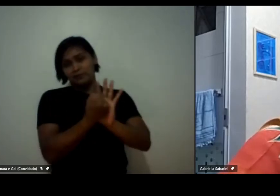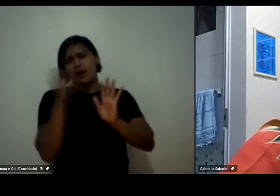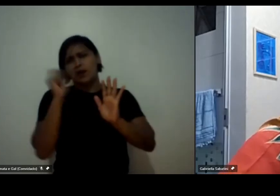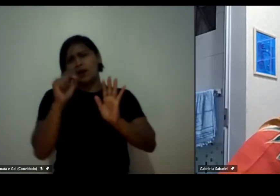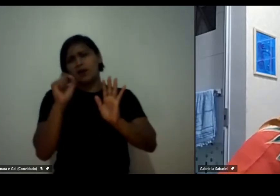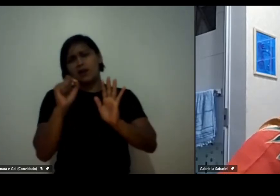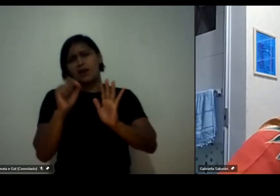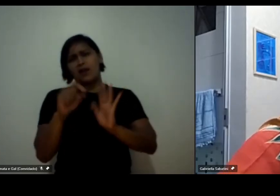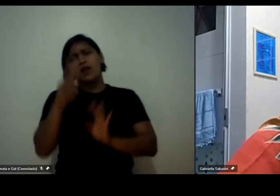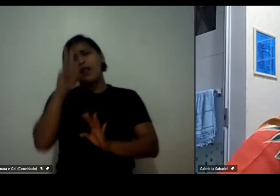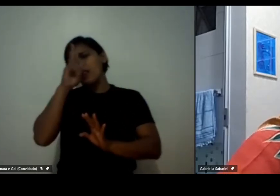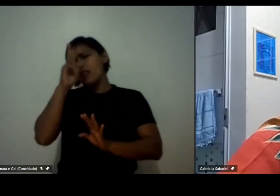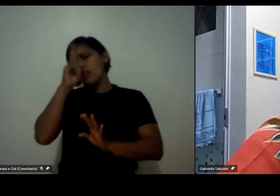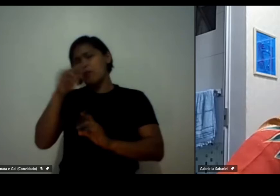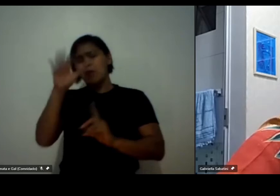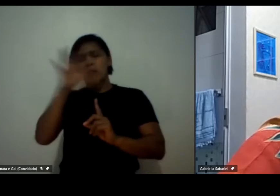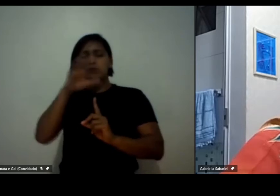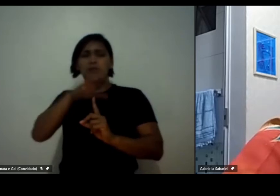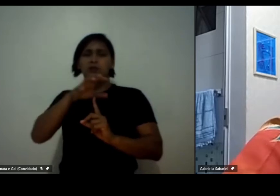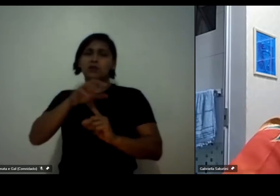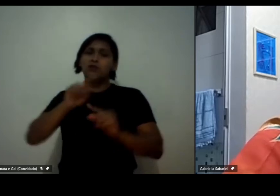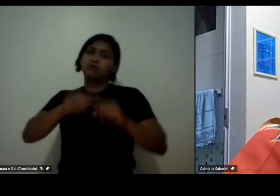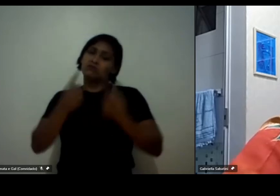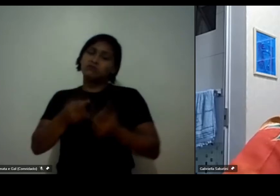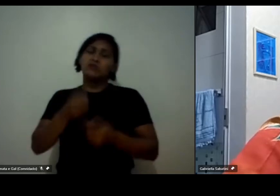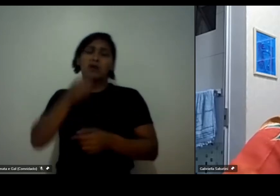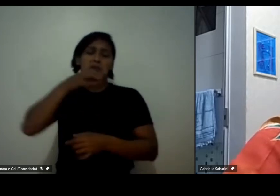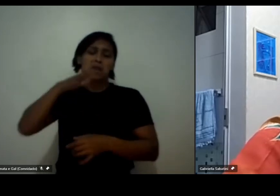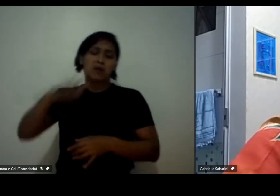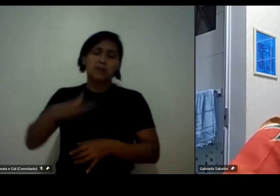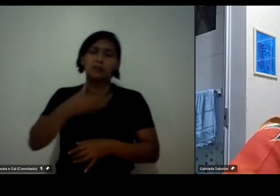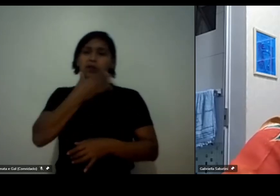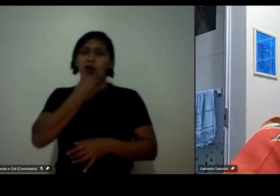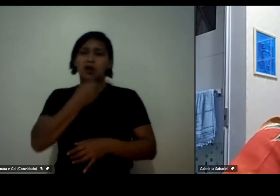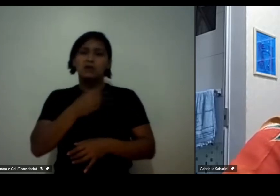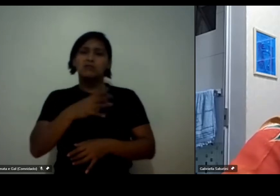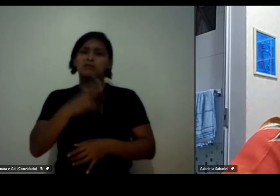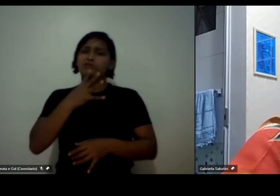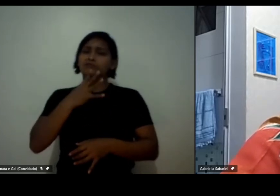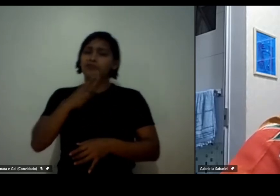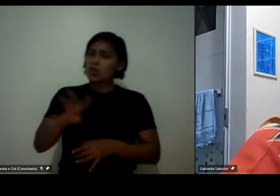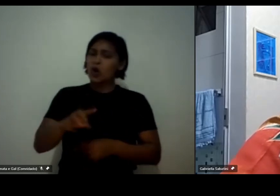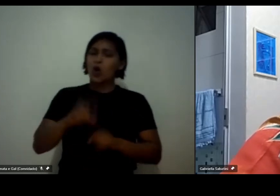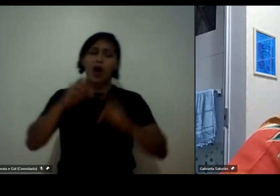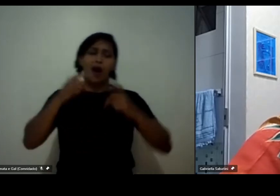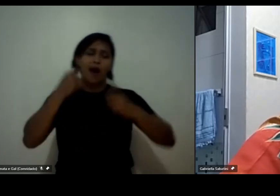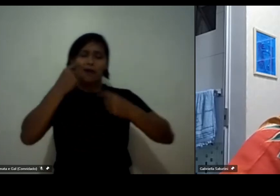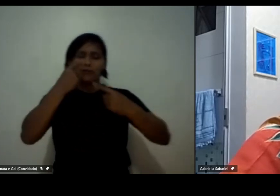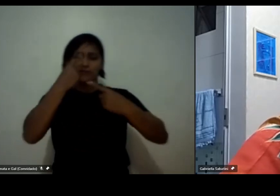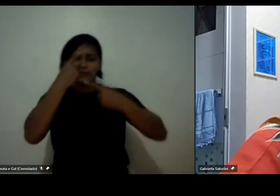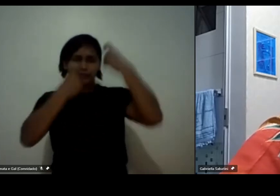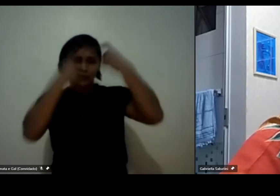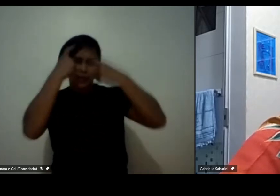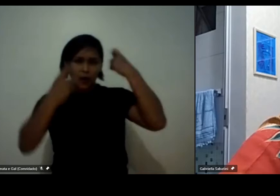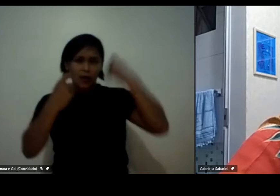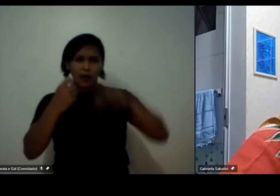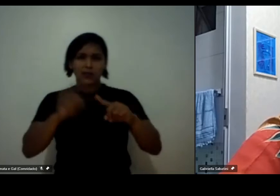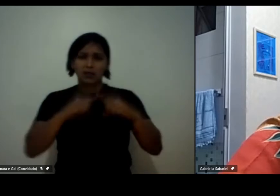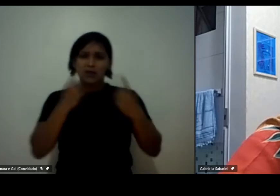pela intenção dominante? Talvez um garoto que desconheça as violências de domingo. Quanto à intenção